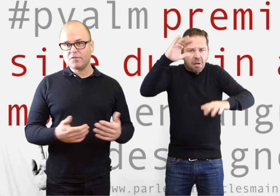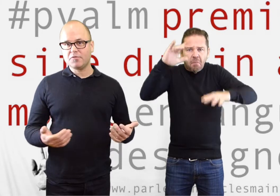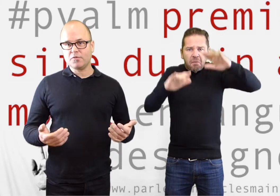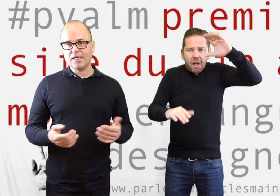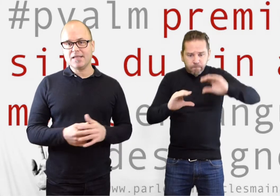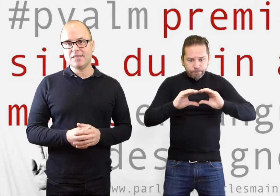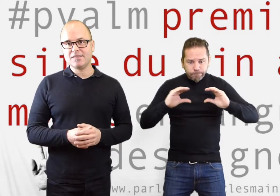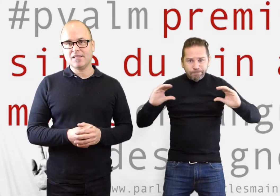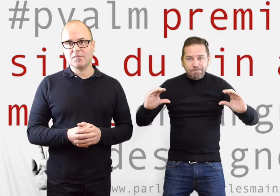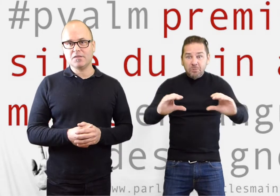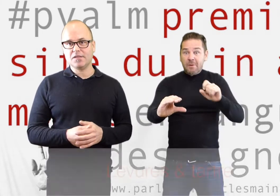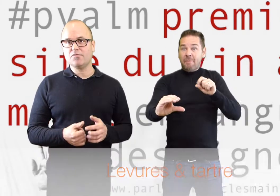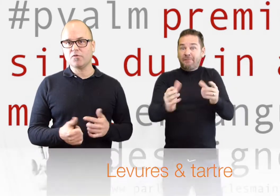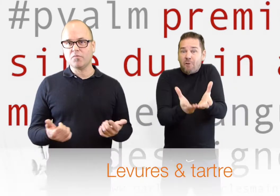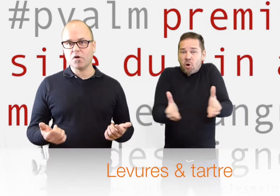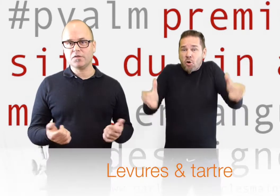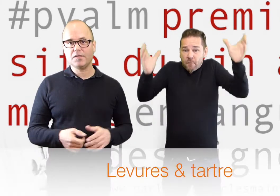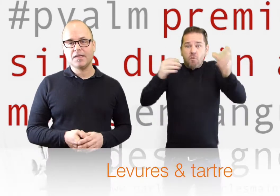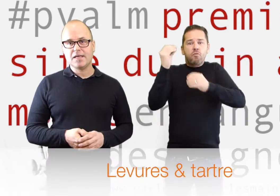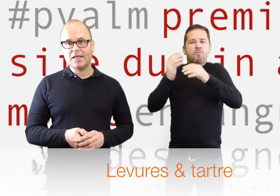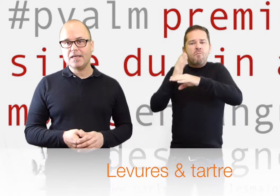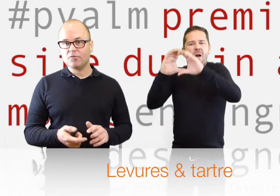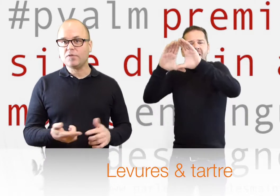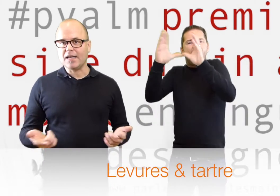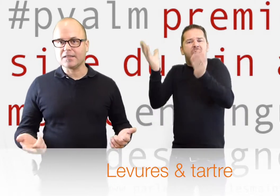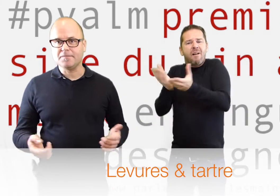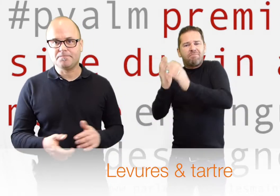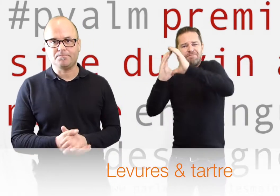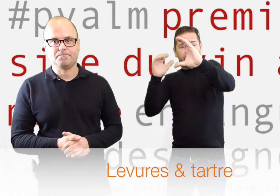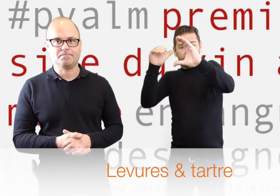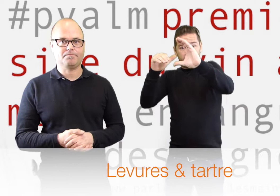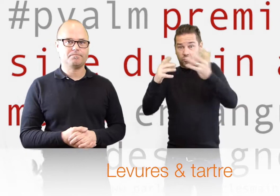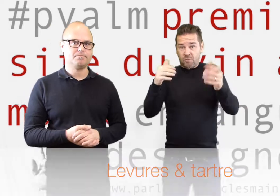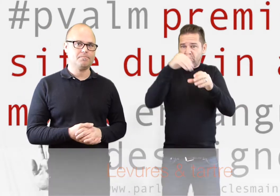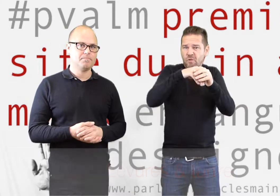Elle est constituée essentiellement des levures mortes et du tartre.